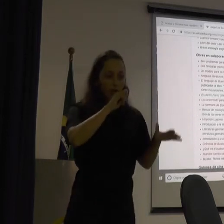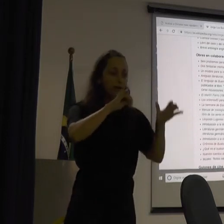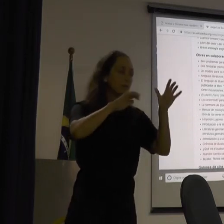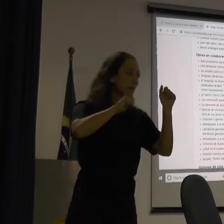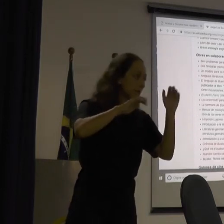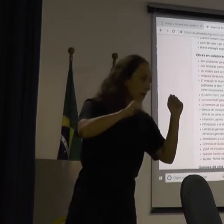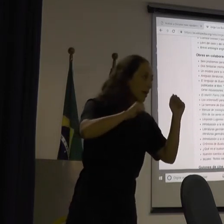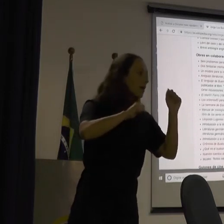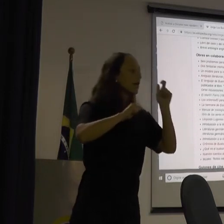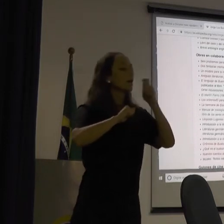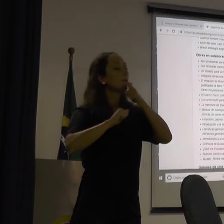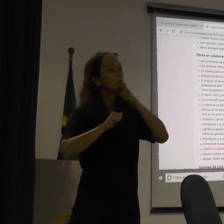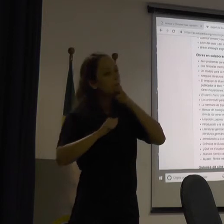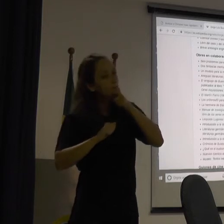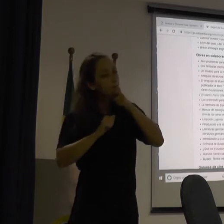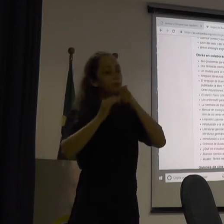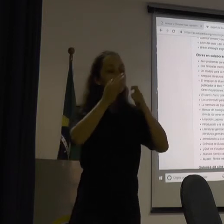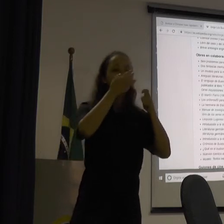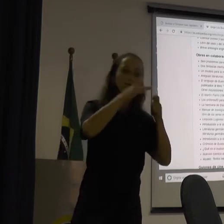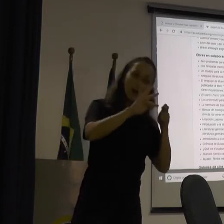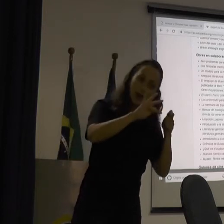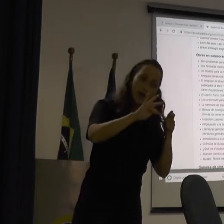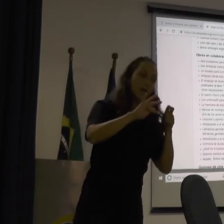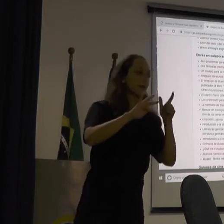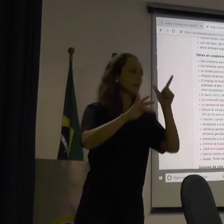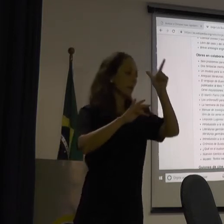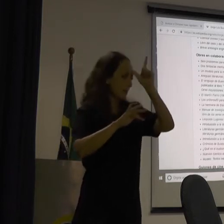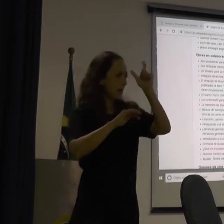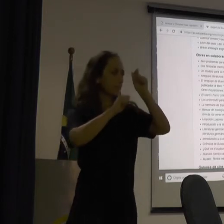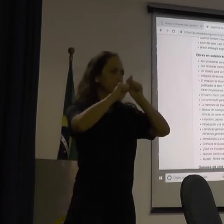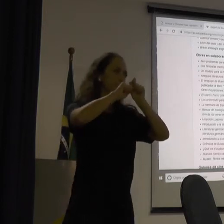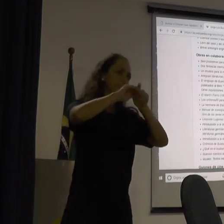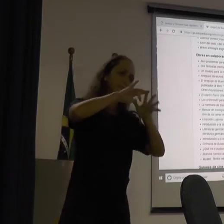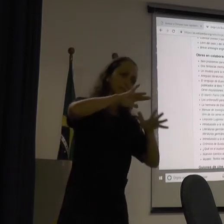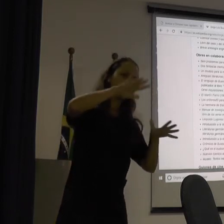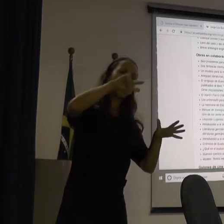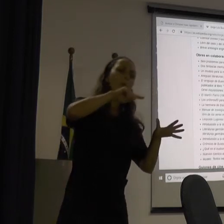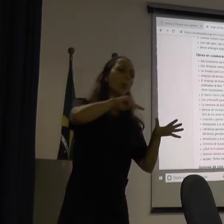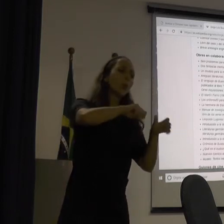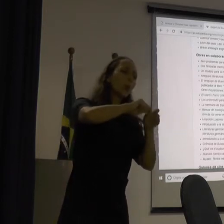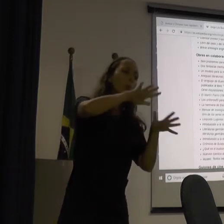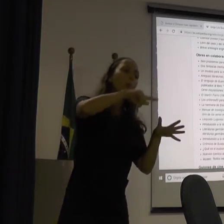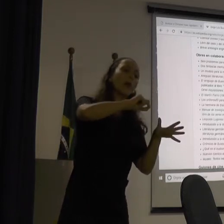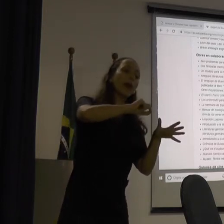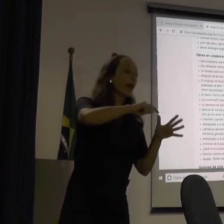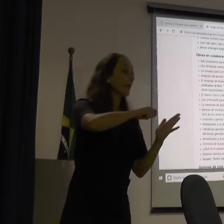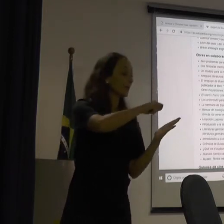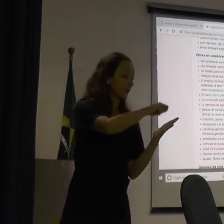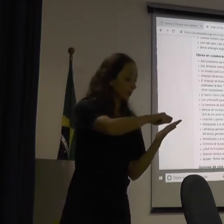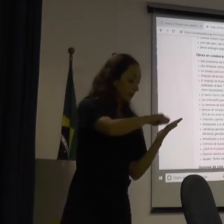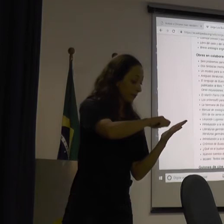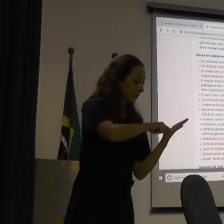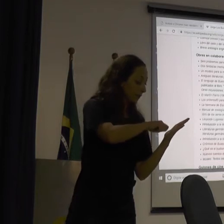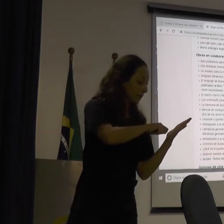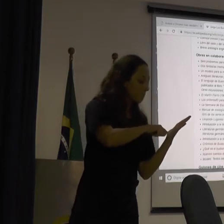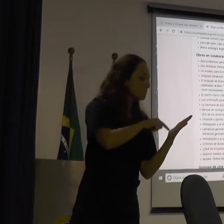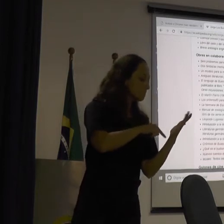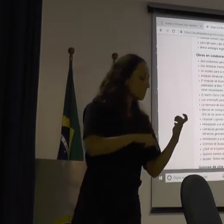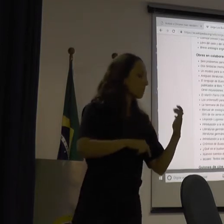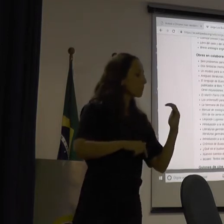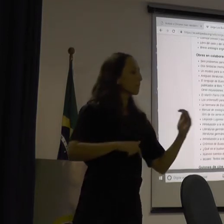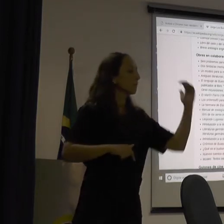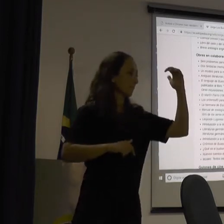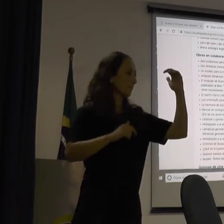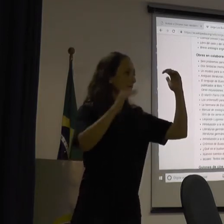depois Inglaterra, França, etc., a Alemanha, como se o escrito fosse superior ao oral.